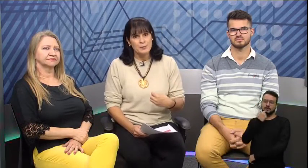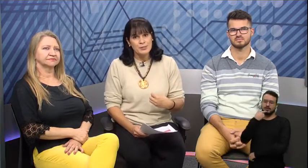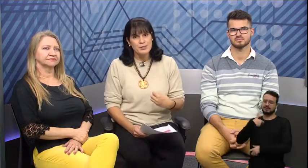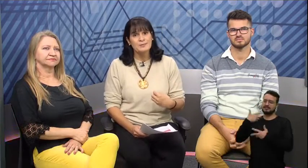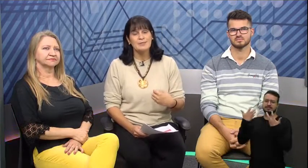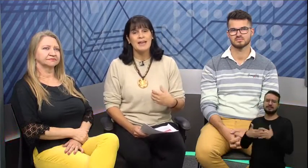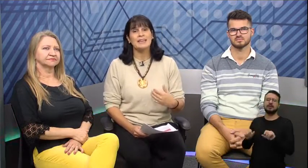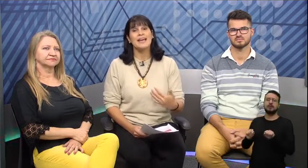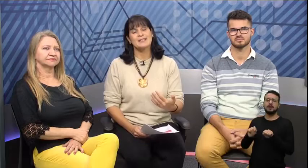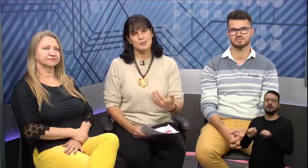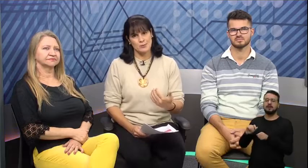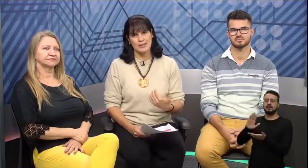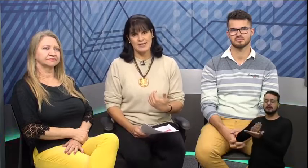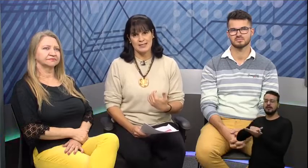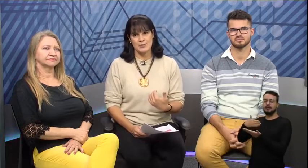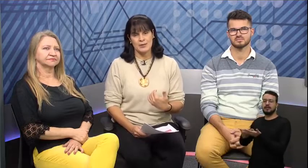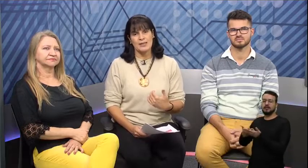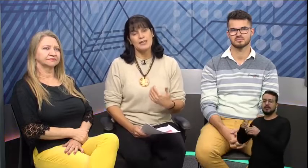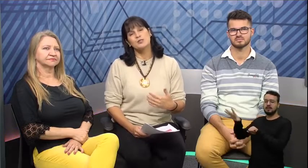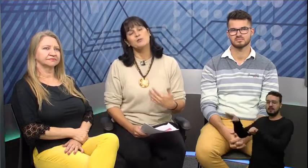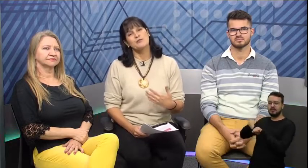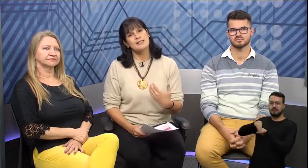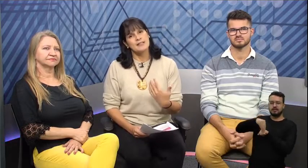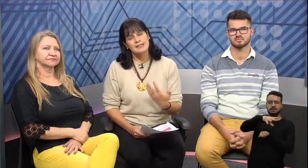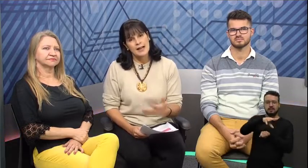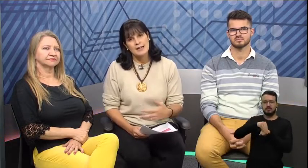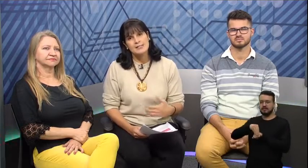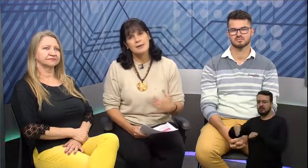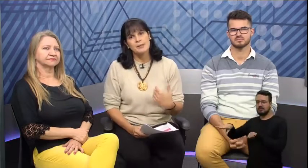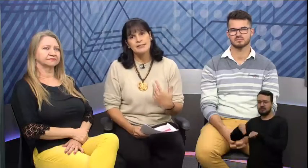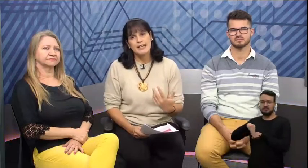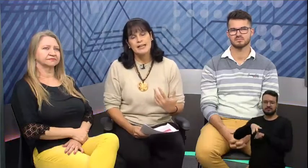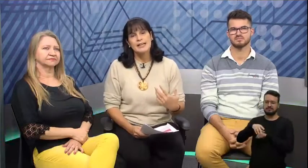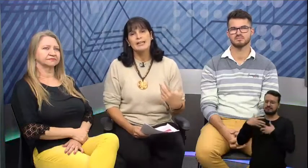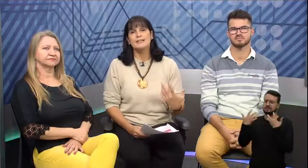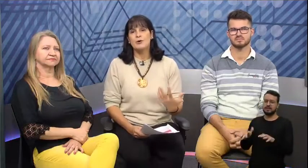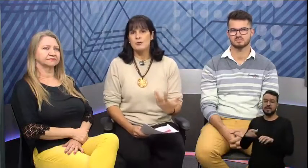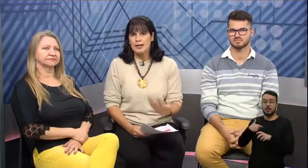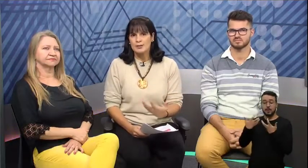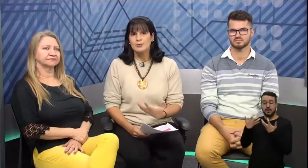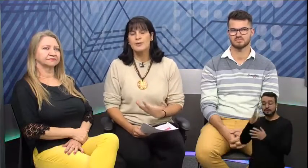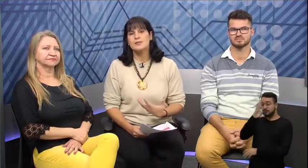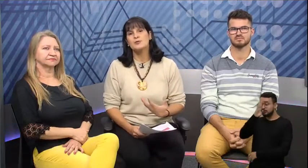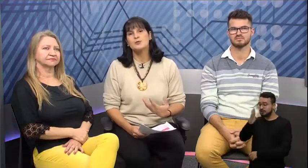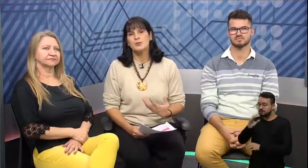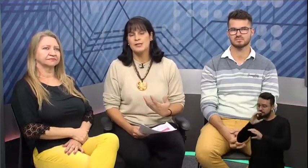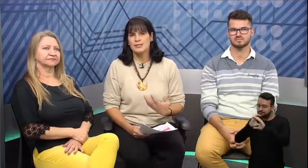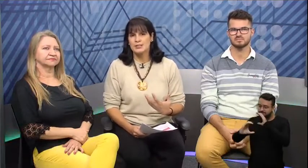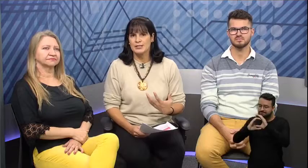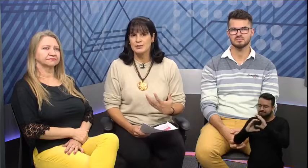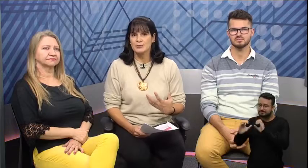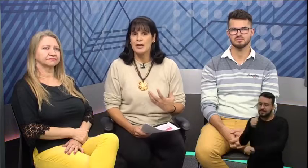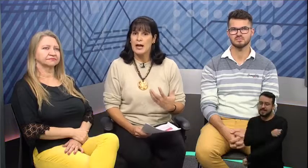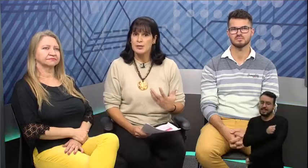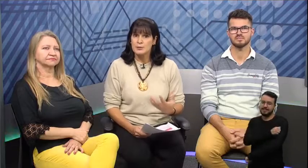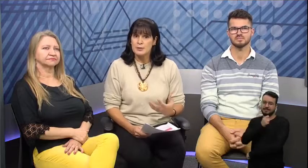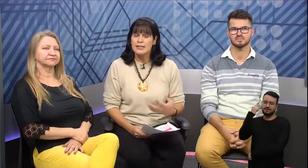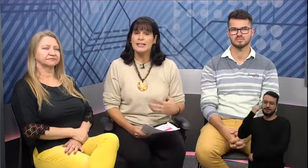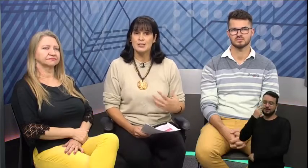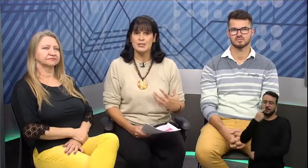intérprete nessa comunicação. Isso me fez ir atrás e aprender e ter contato com esse grupo que a gente tanto admira e que a gente